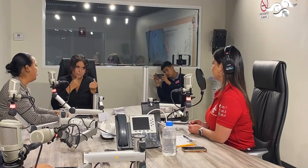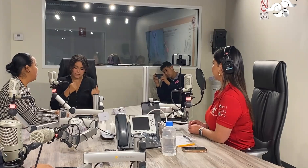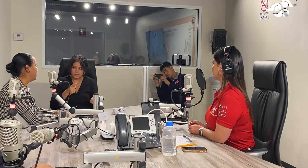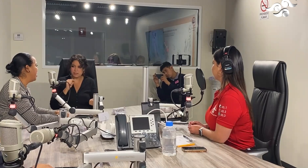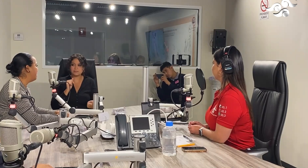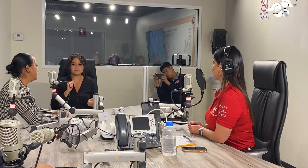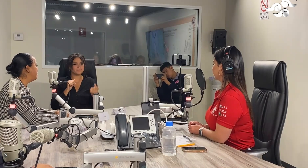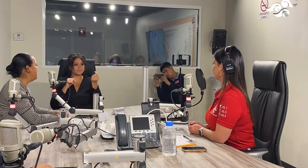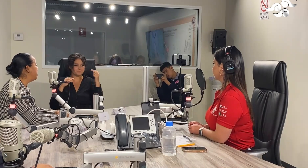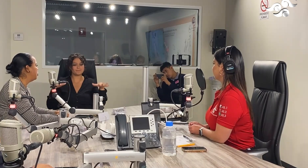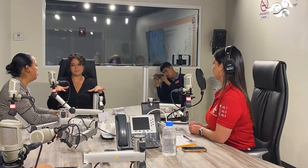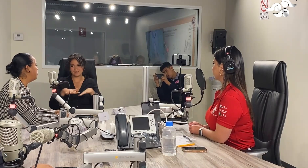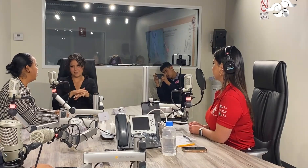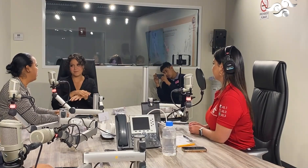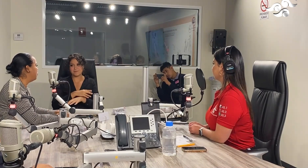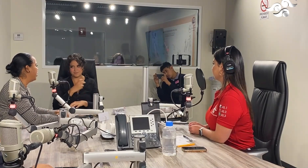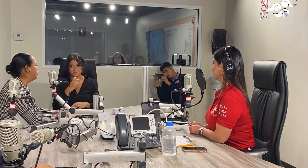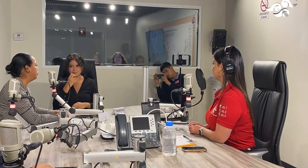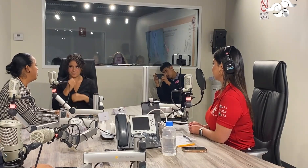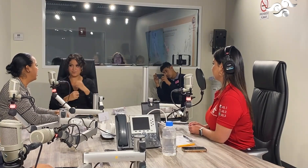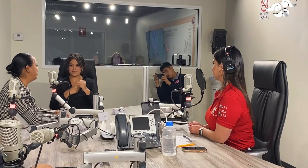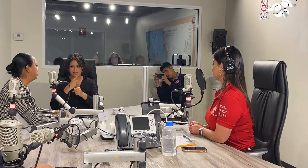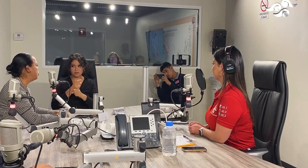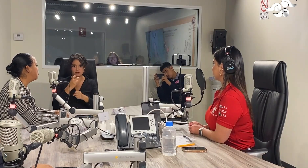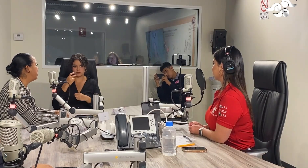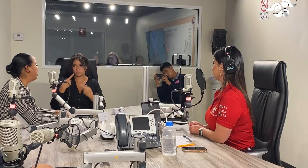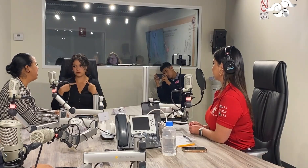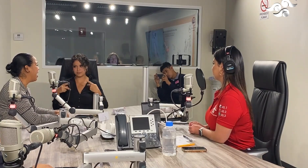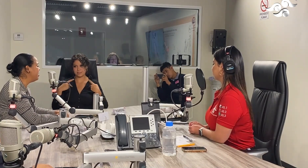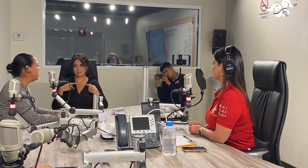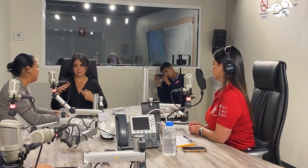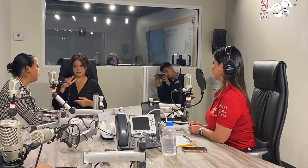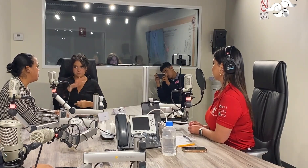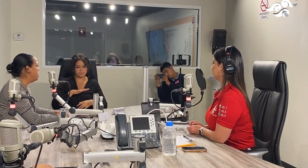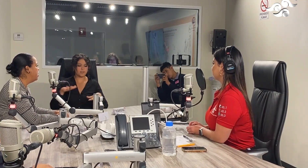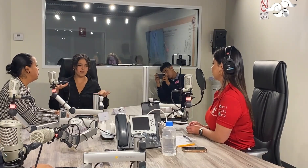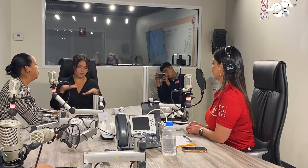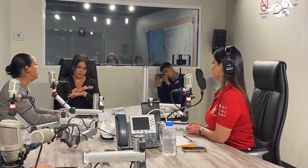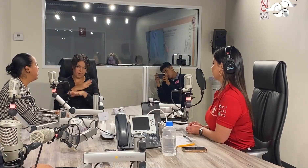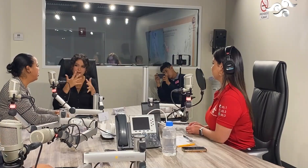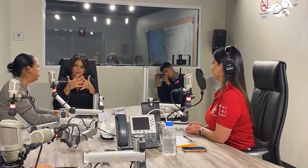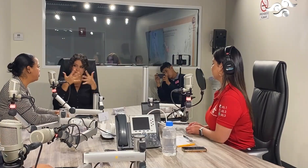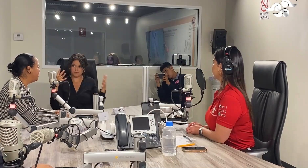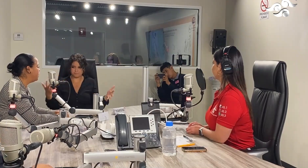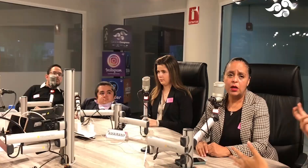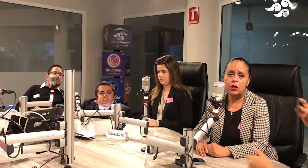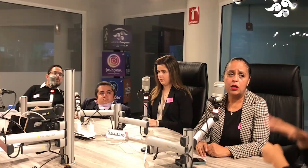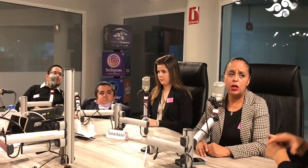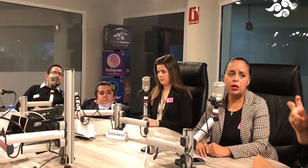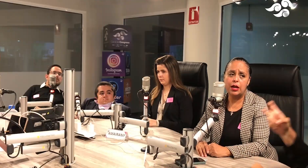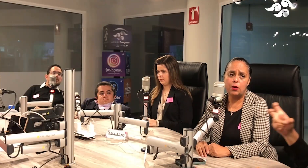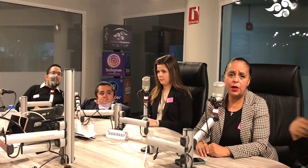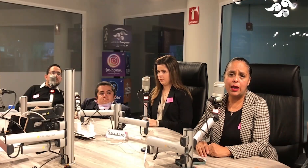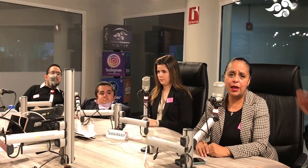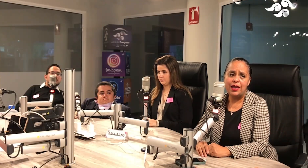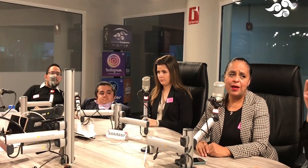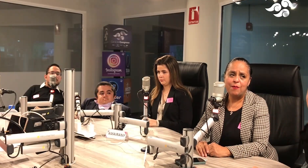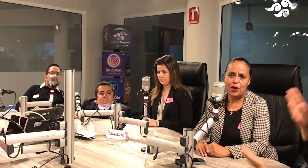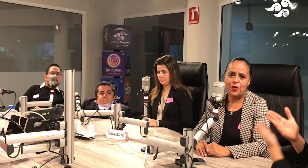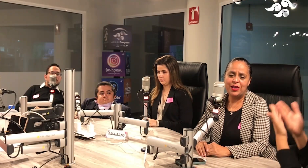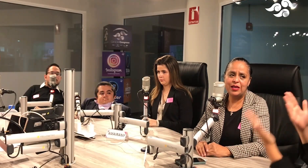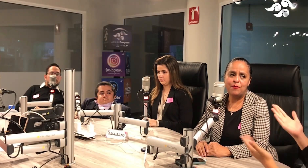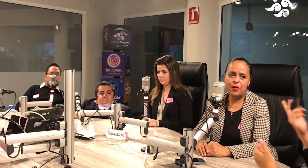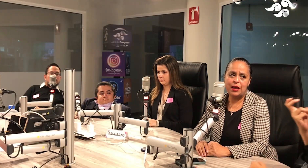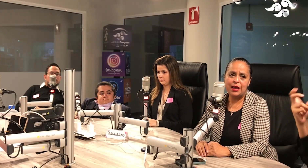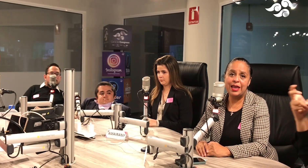que ellos sean bien vistos por la sociedad. Ese es un gran cambio, es un derecho, y creo que,